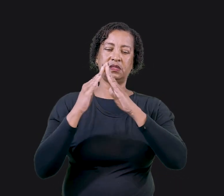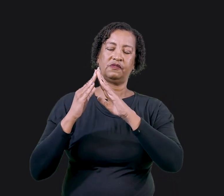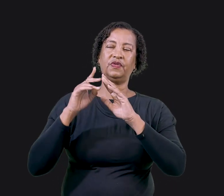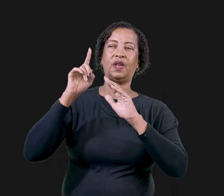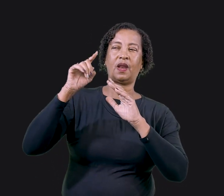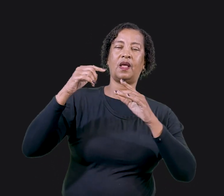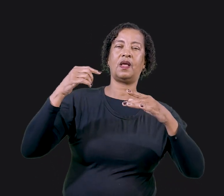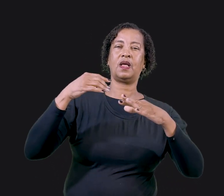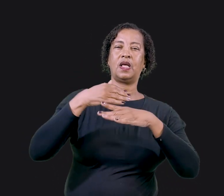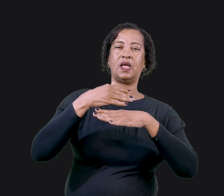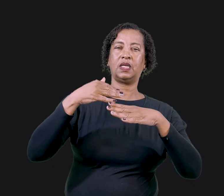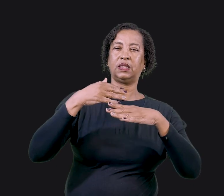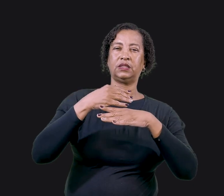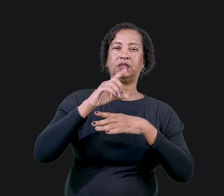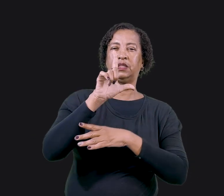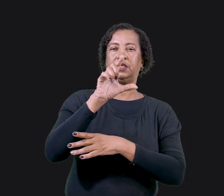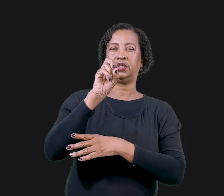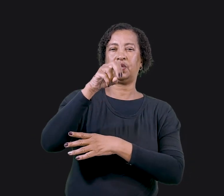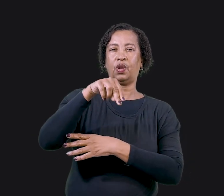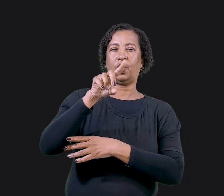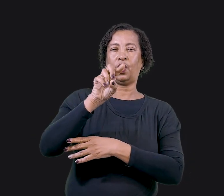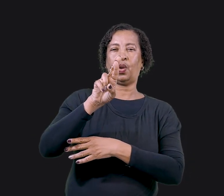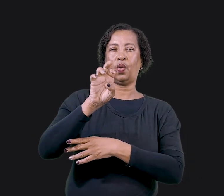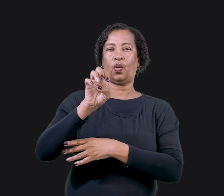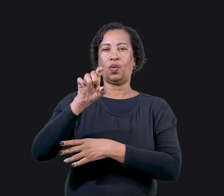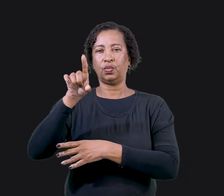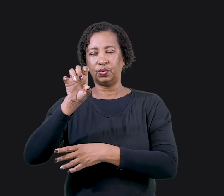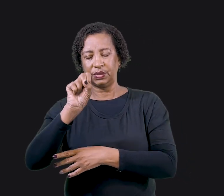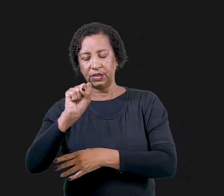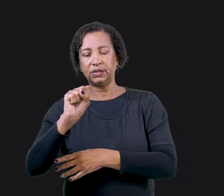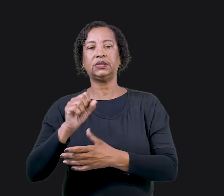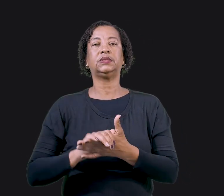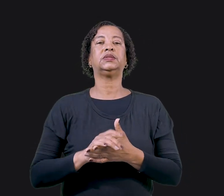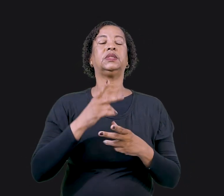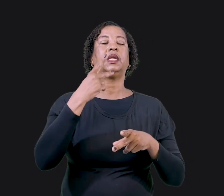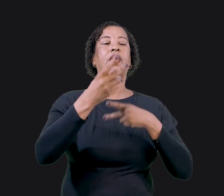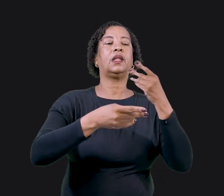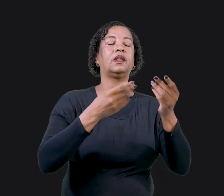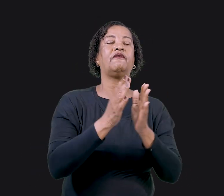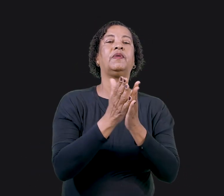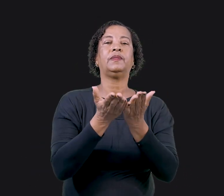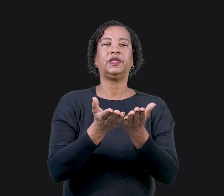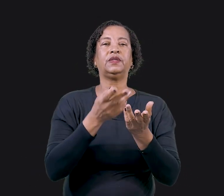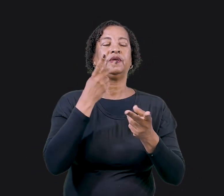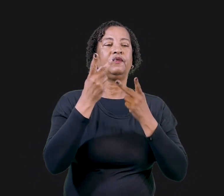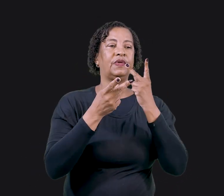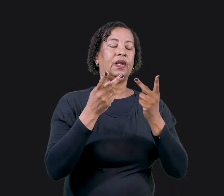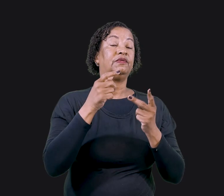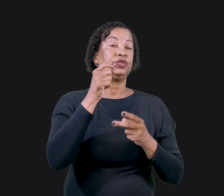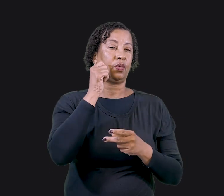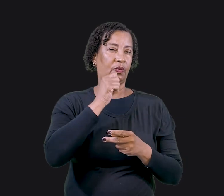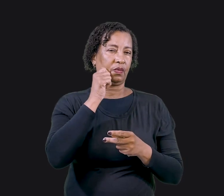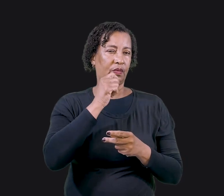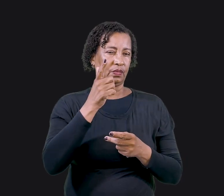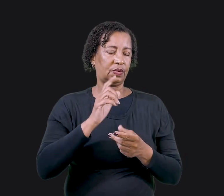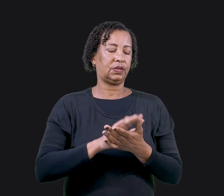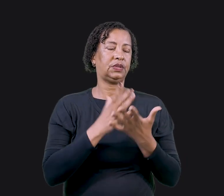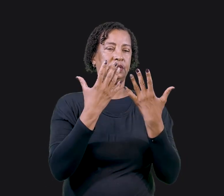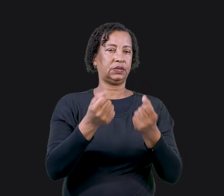de Londres. Ele costumava dar apelidos às pessoas que se convertiam e apelidou uma Sally de Boca Santa.